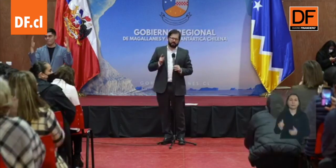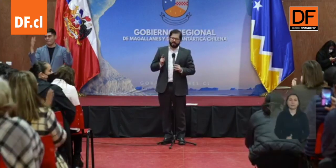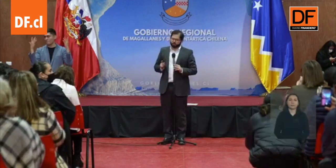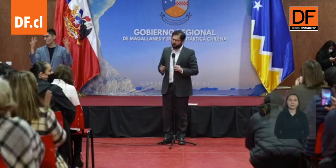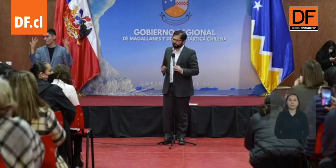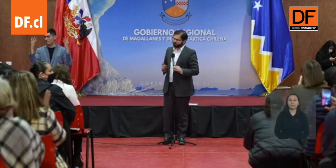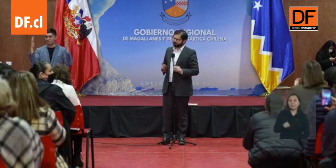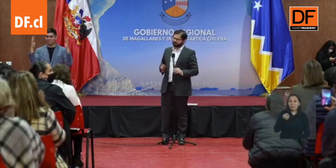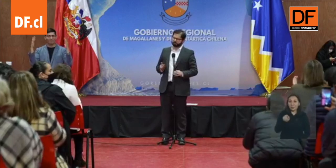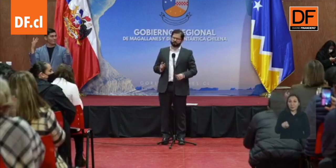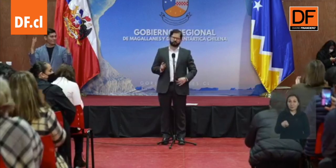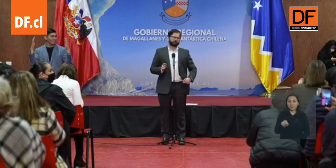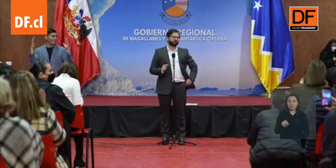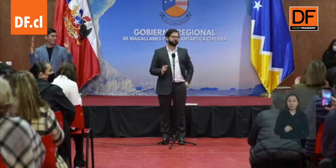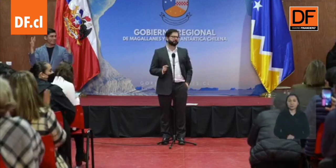Y eso,